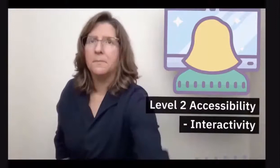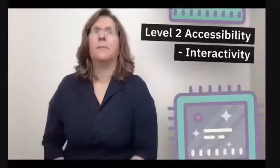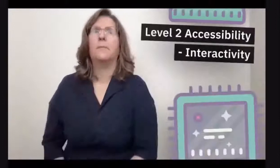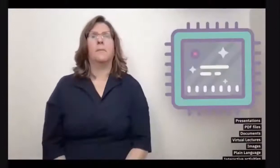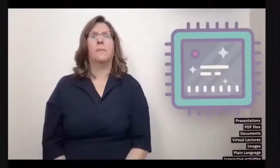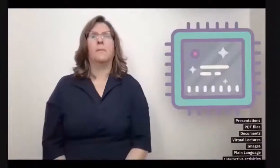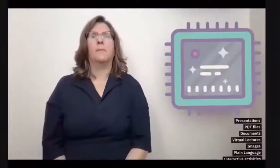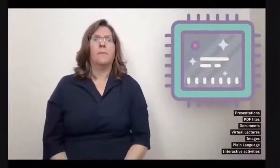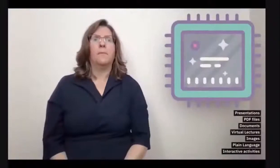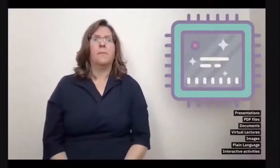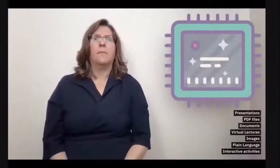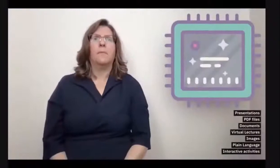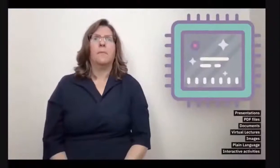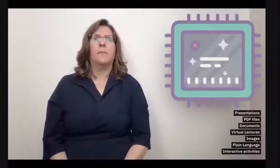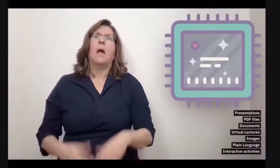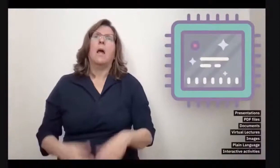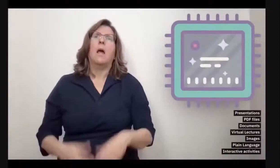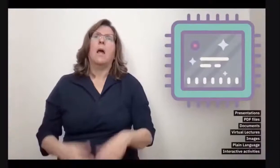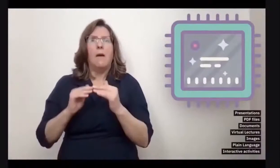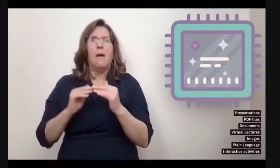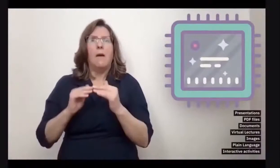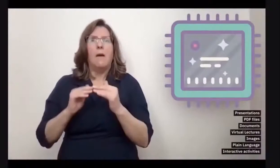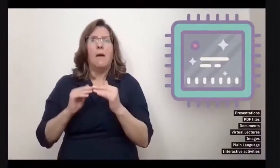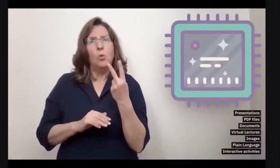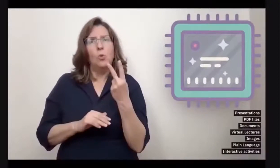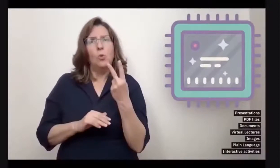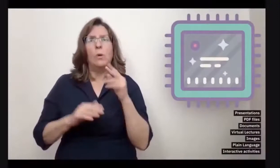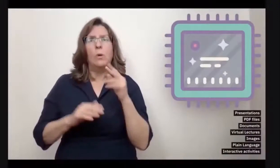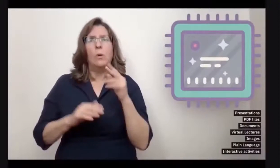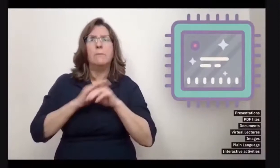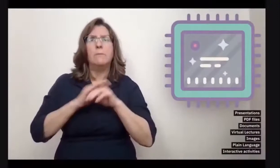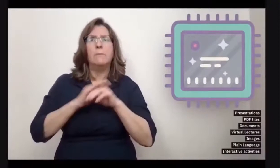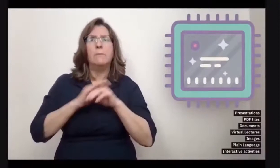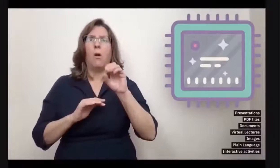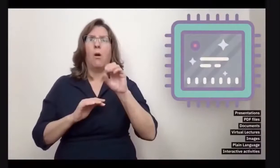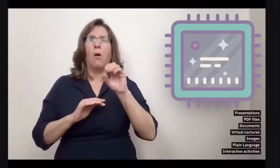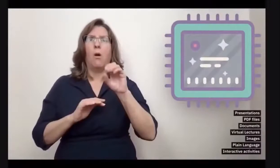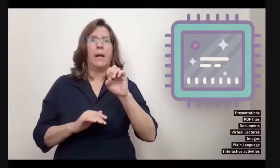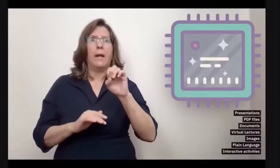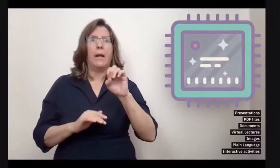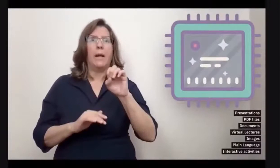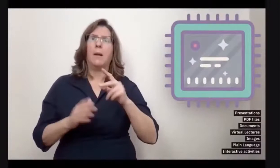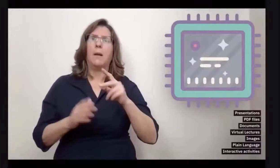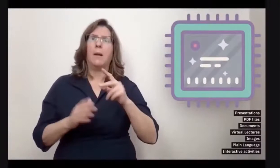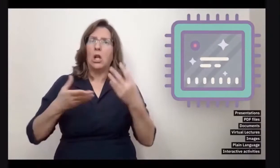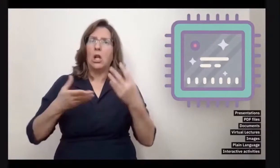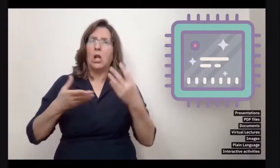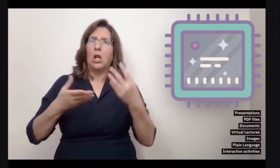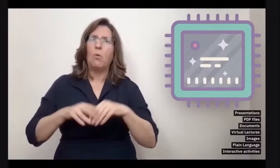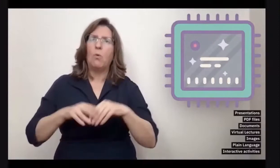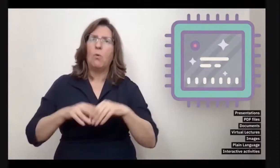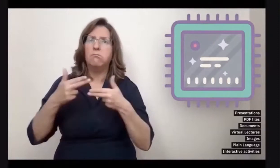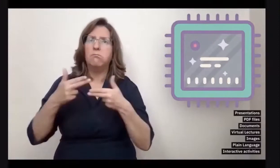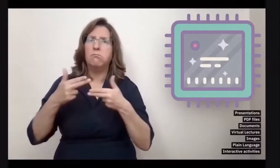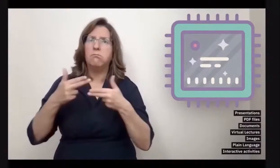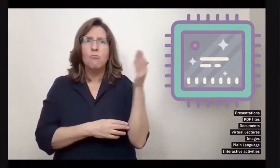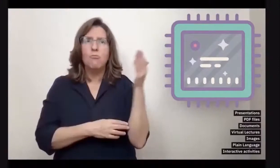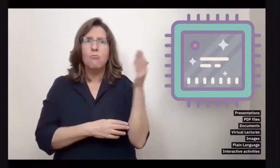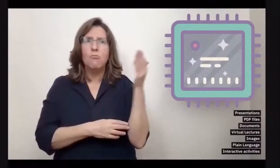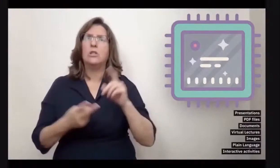incluyen archivos PDF, documentos, También las presentaciones visuales,